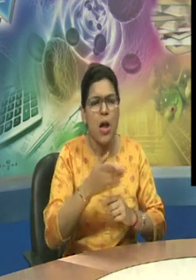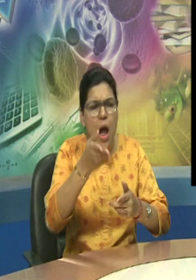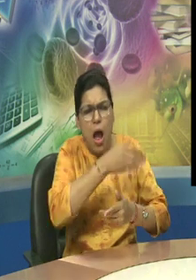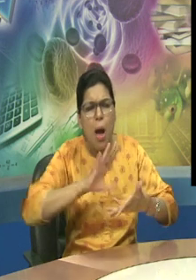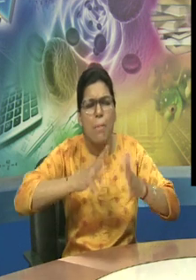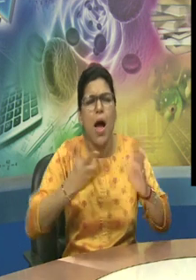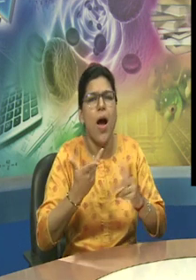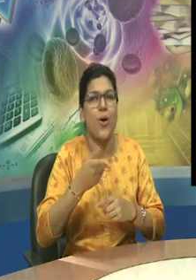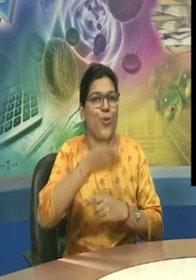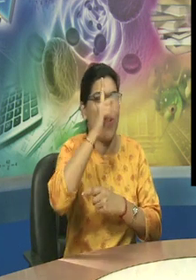रूप का